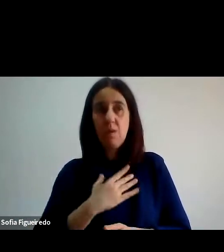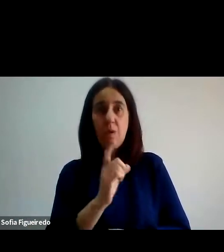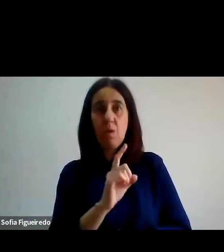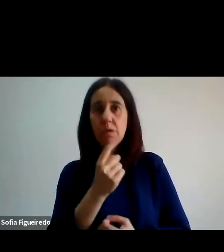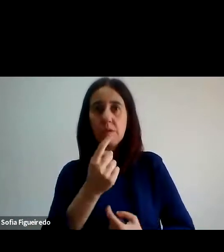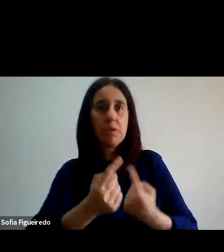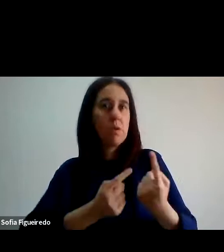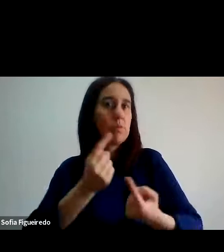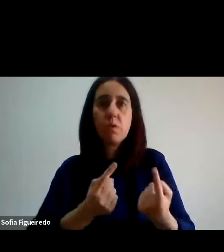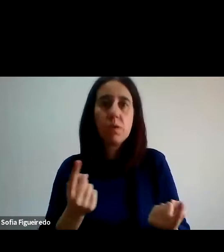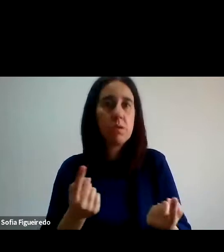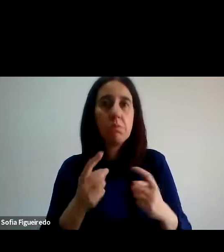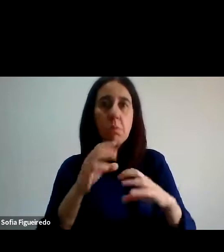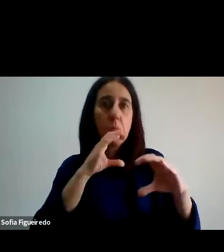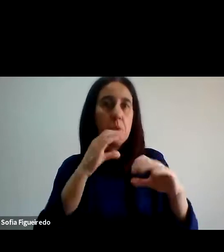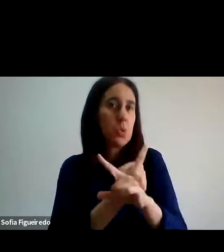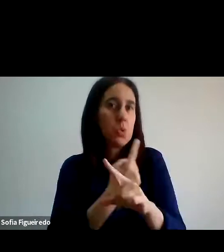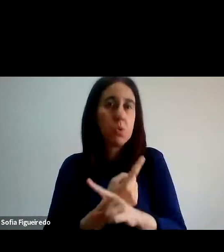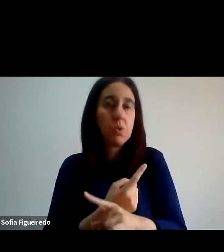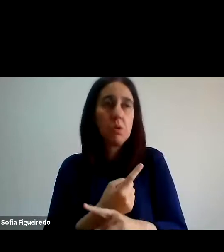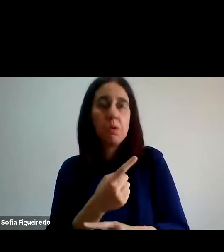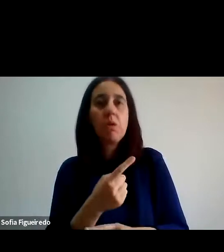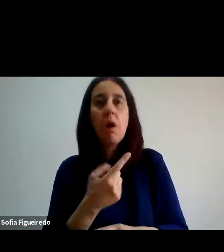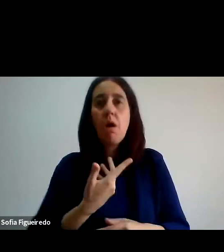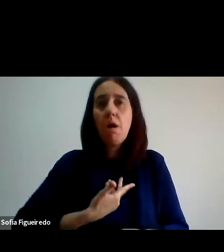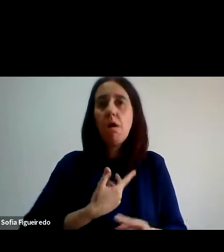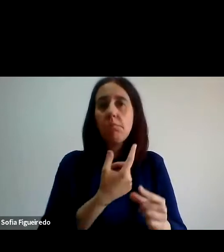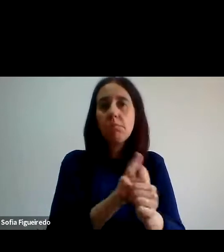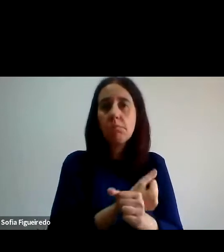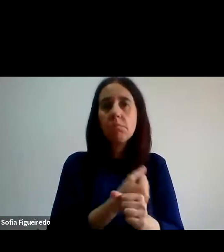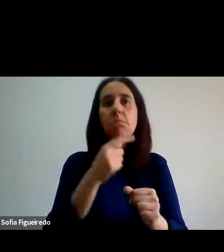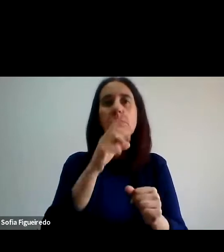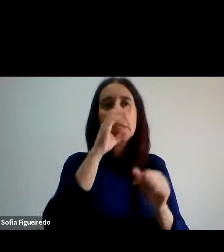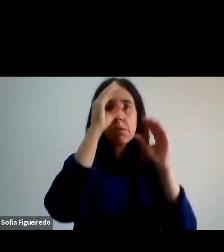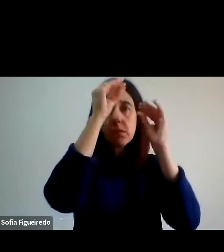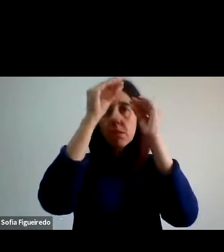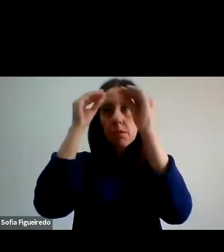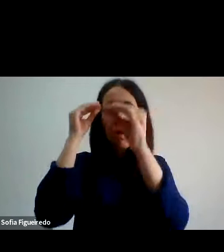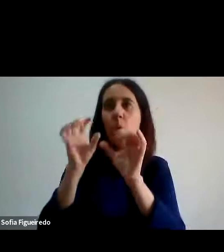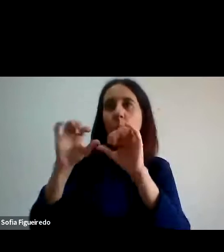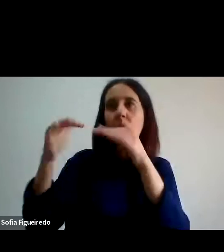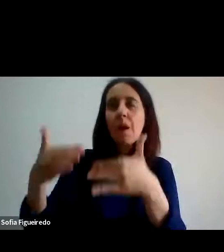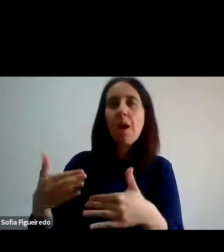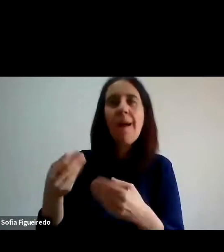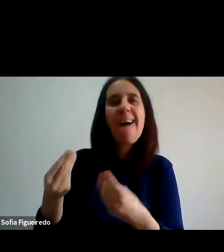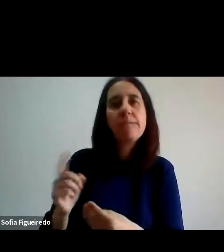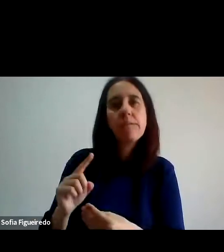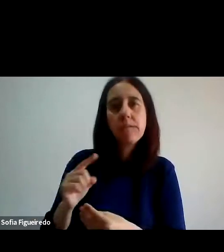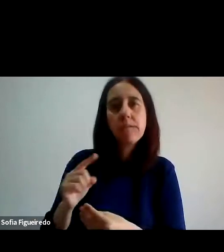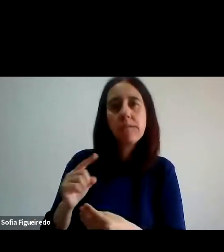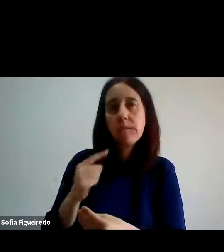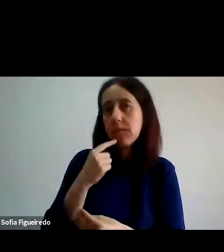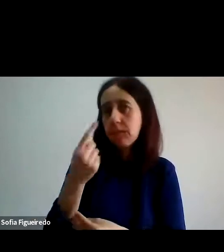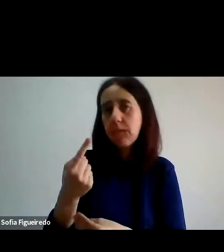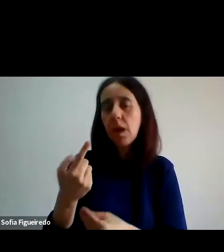coisa de telecomunicações, está como cidadão quando não gosta de um determinado serviço online. E quando não gosta de um determinado serviço online,